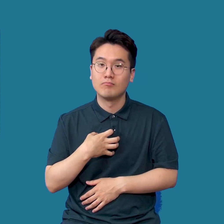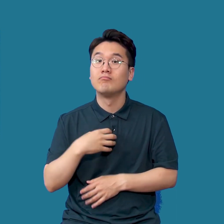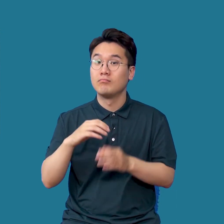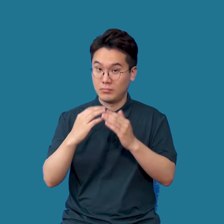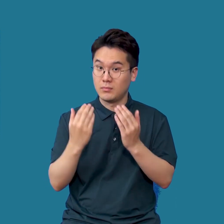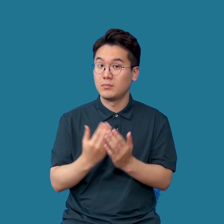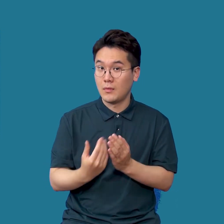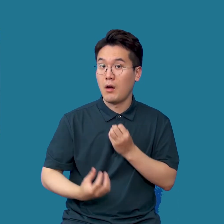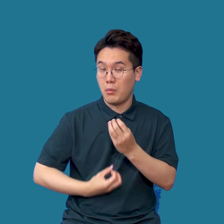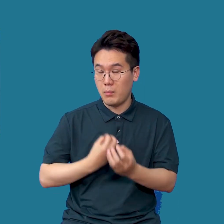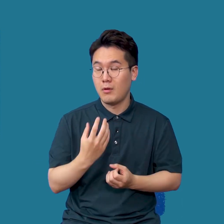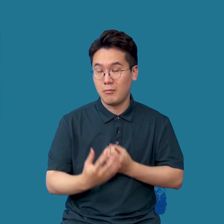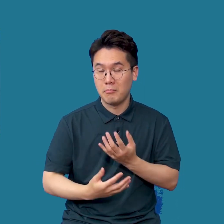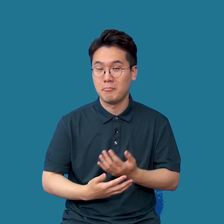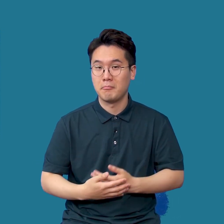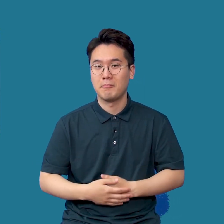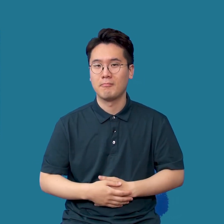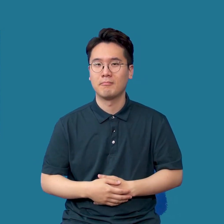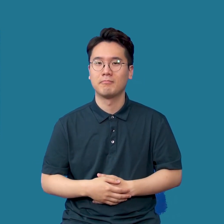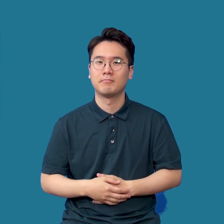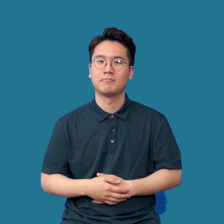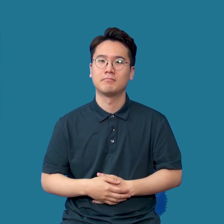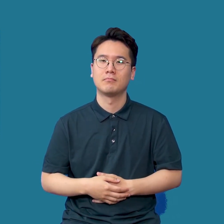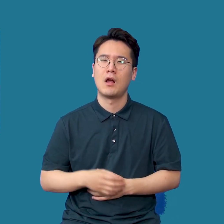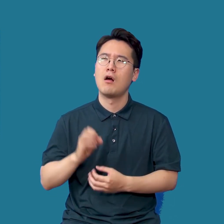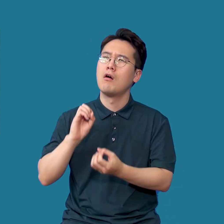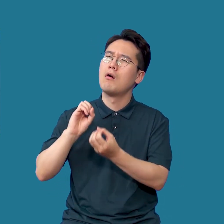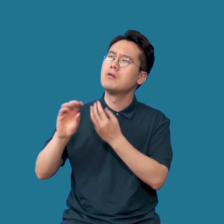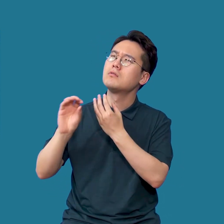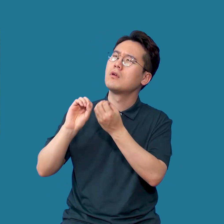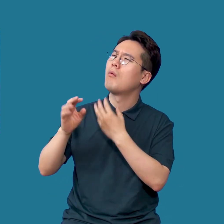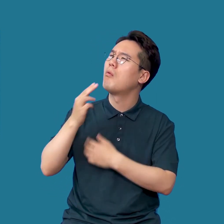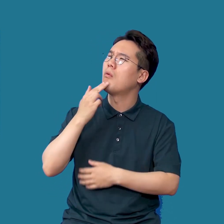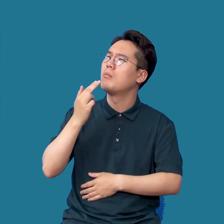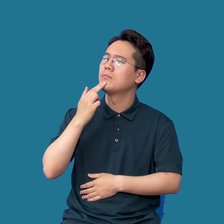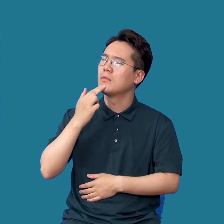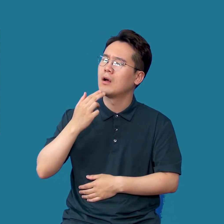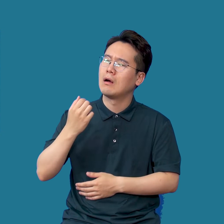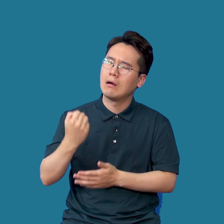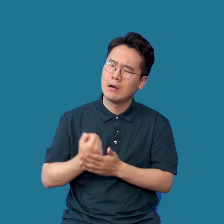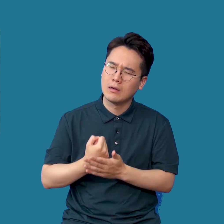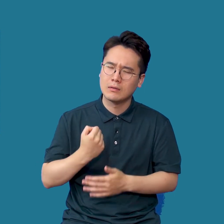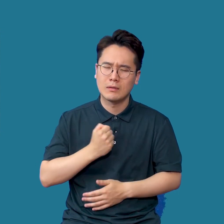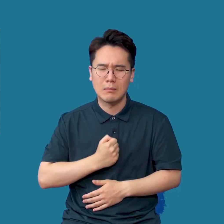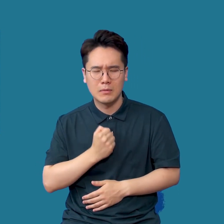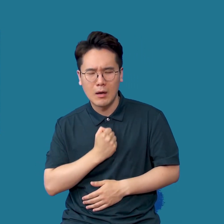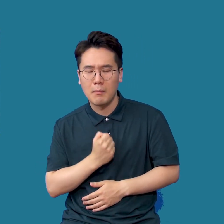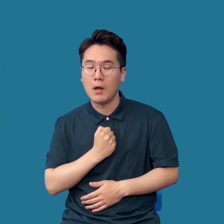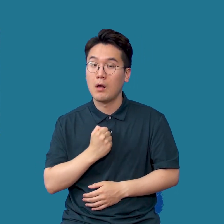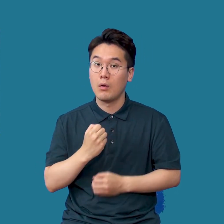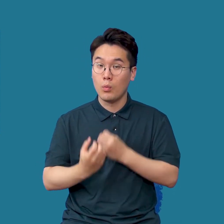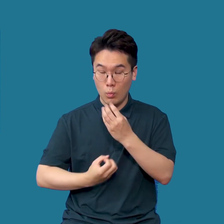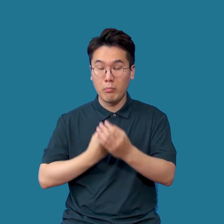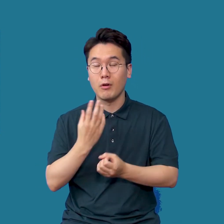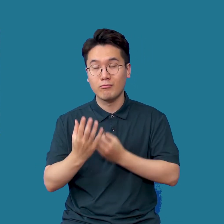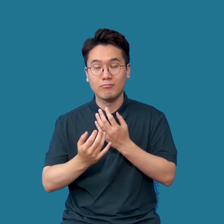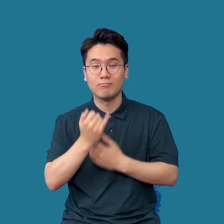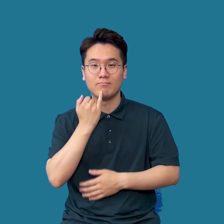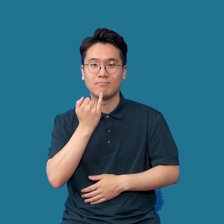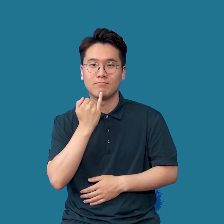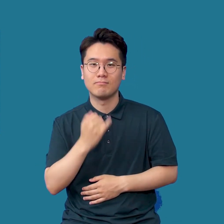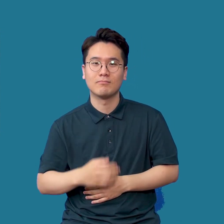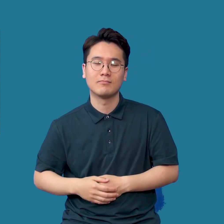것입니다. 응답이 되지 않아서 답답하면 답답하다고 털어놓는 것입니다. 하나님이 정말